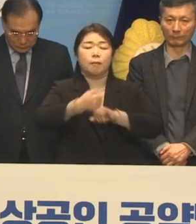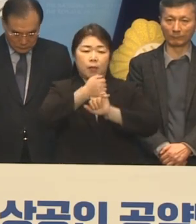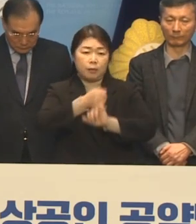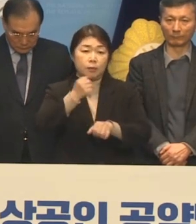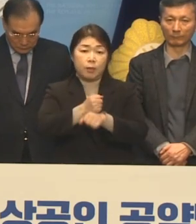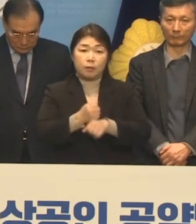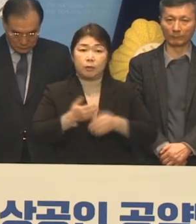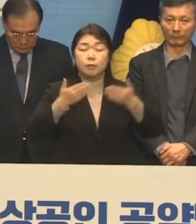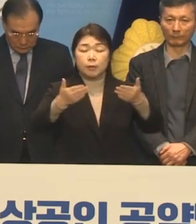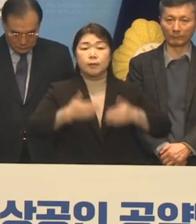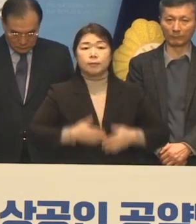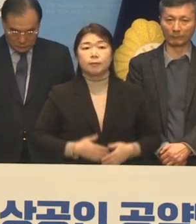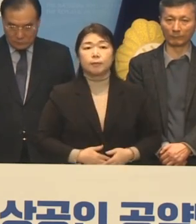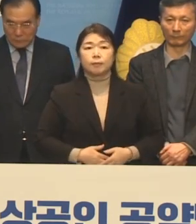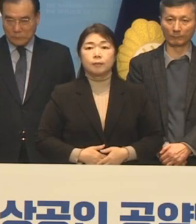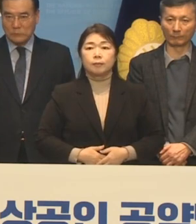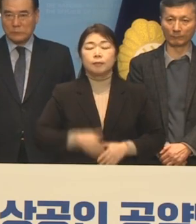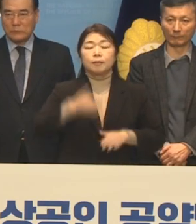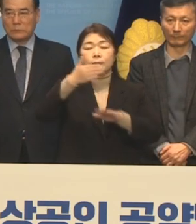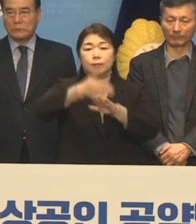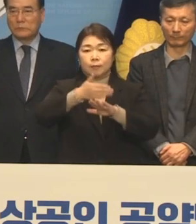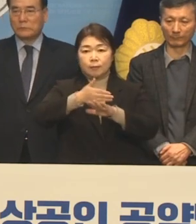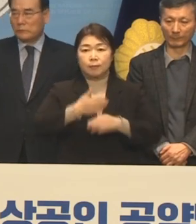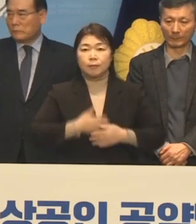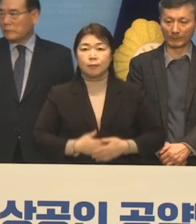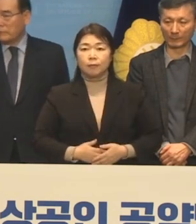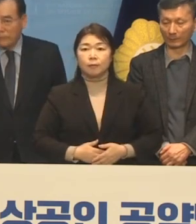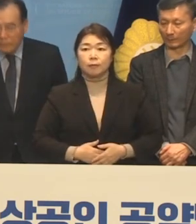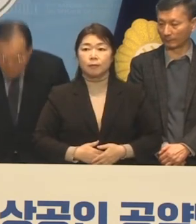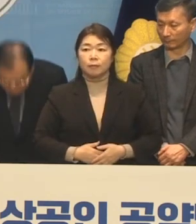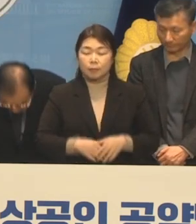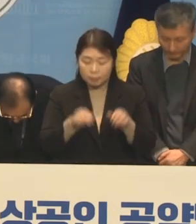반드시 만들겠습니다. 감사합니다.